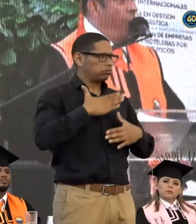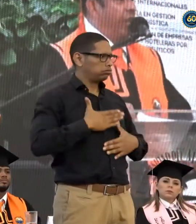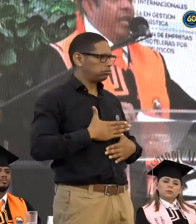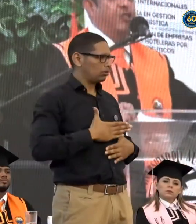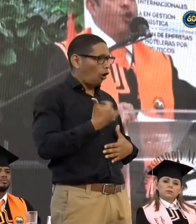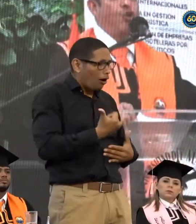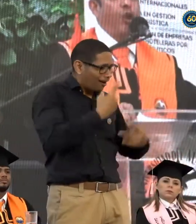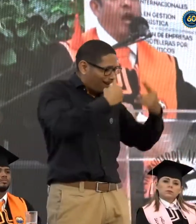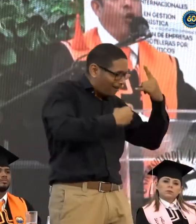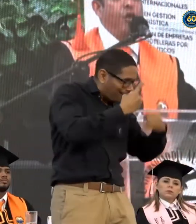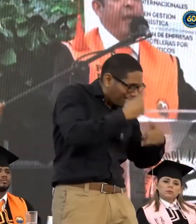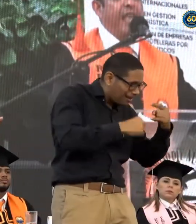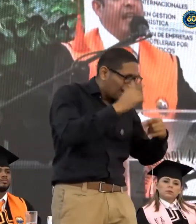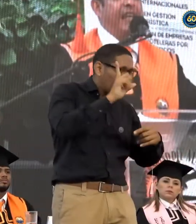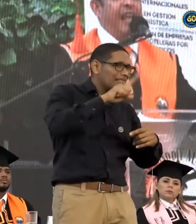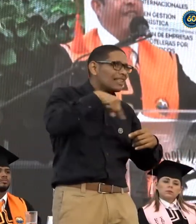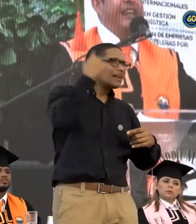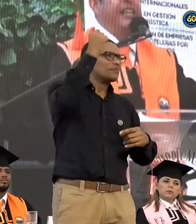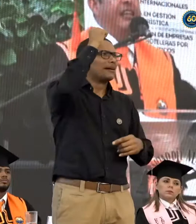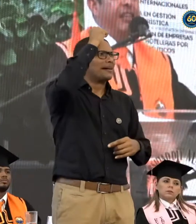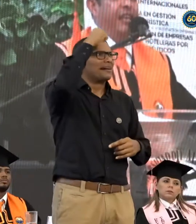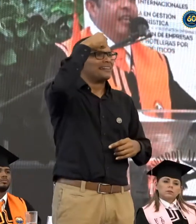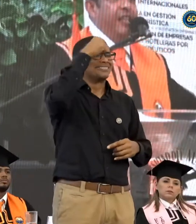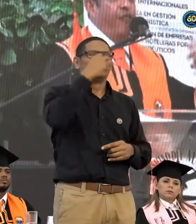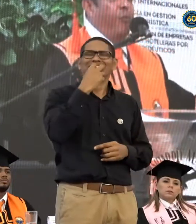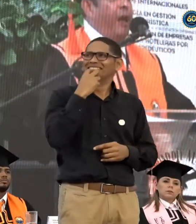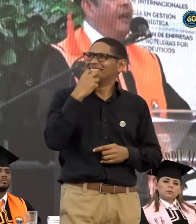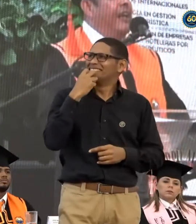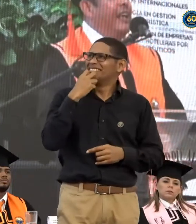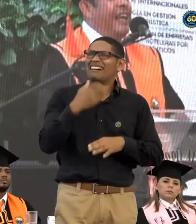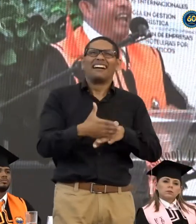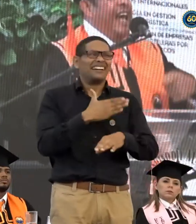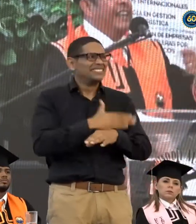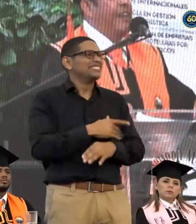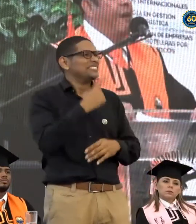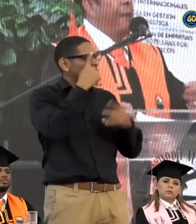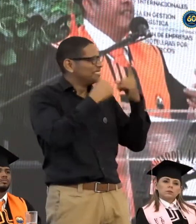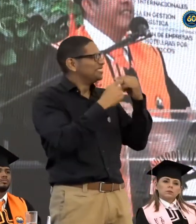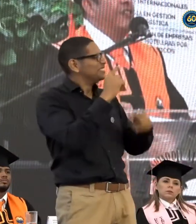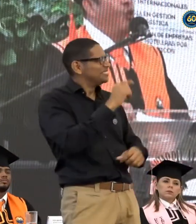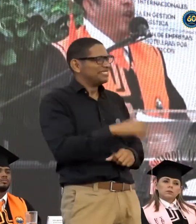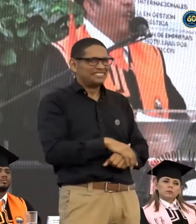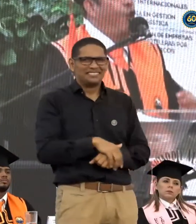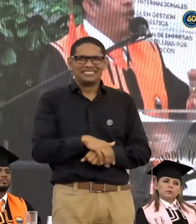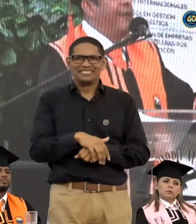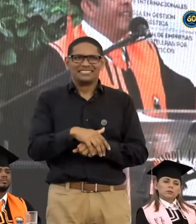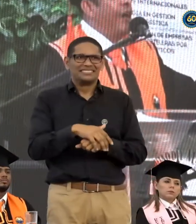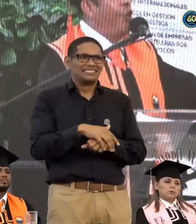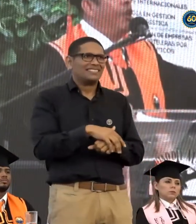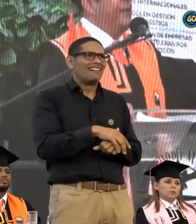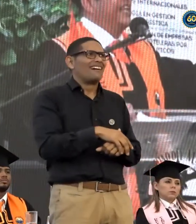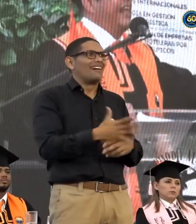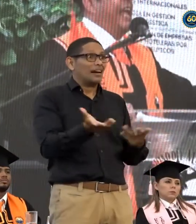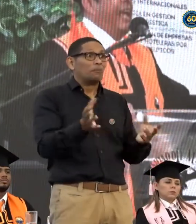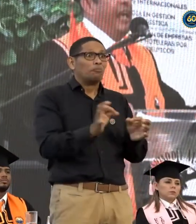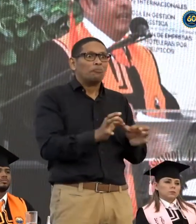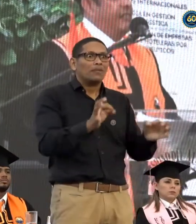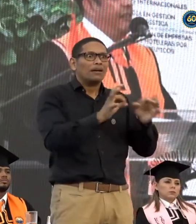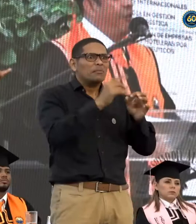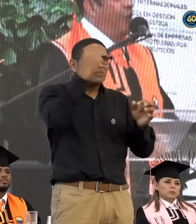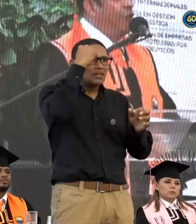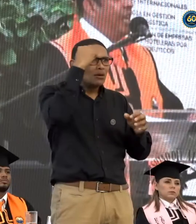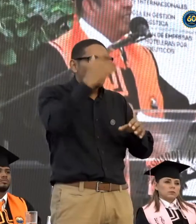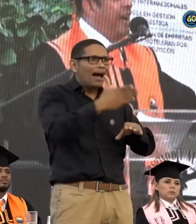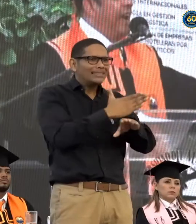llorar hoy mañana te hará divertirte de forma creativa pensando en lo limitado limitada que eres cuando te